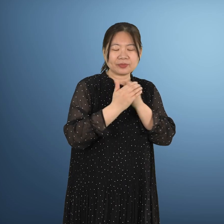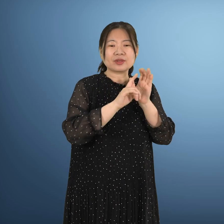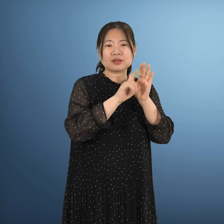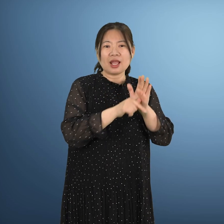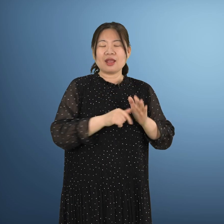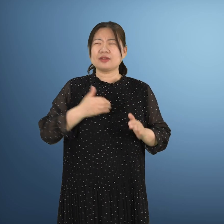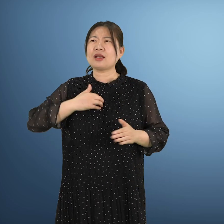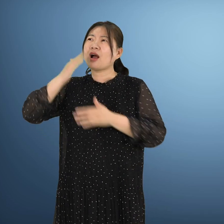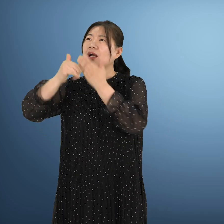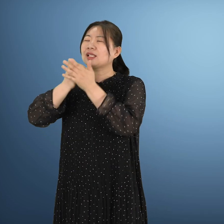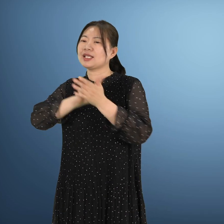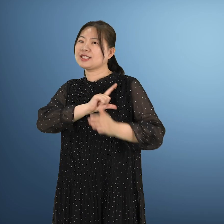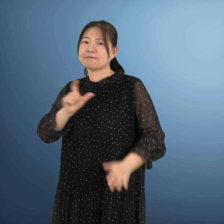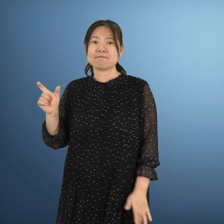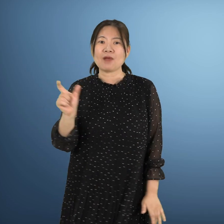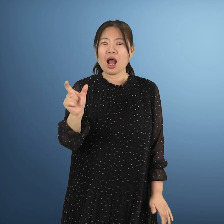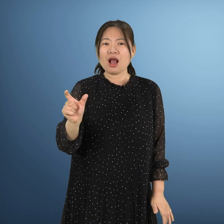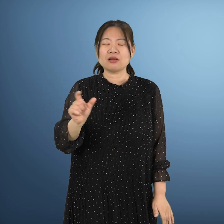하나님 이름을 걸고 얘기할게.